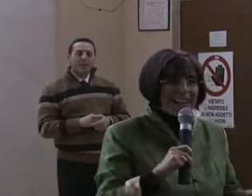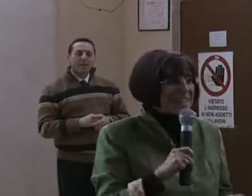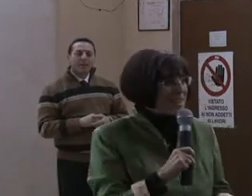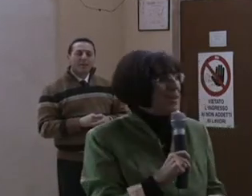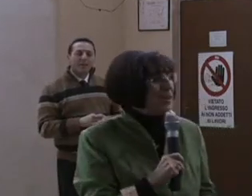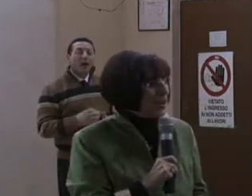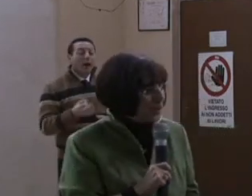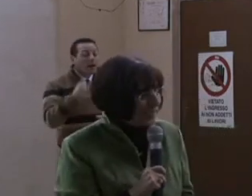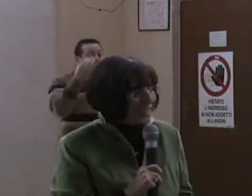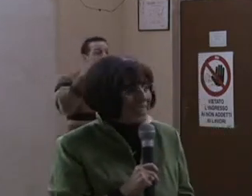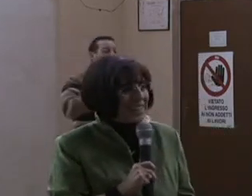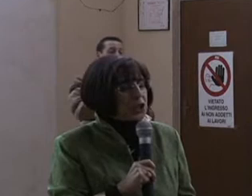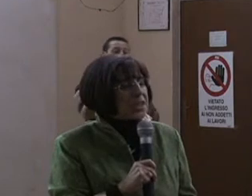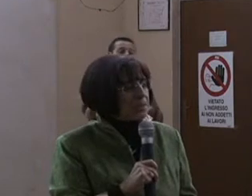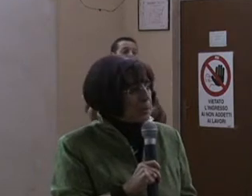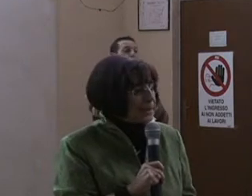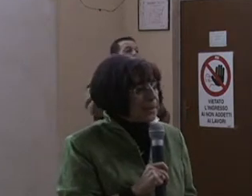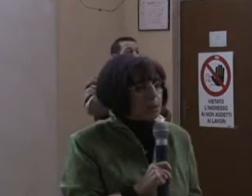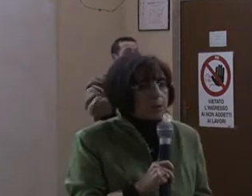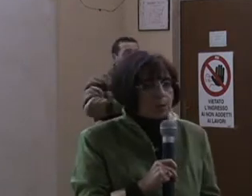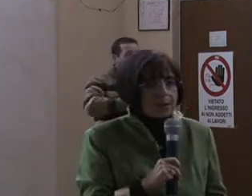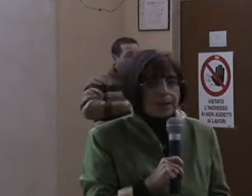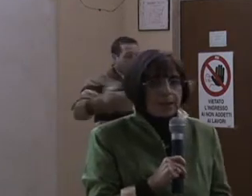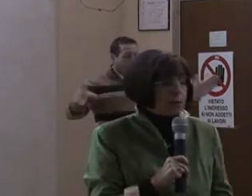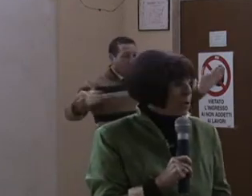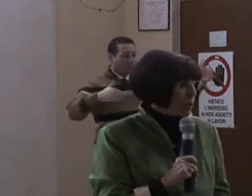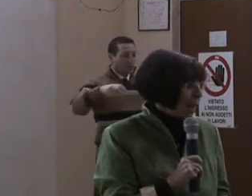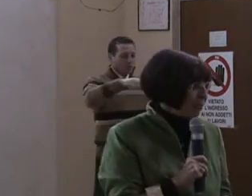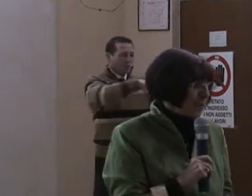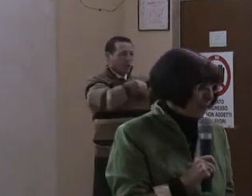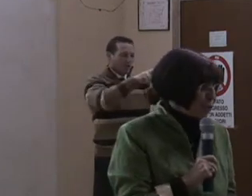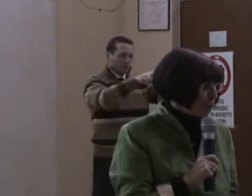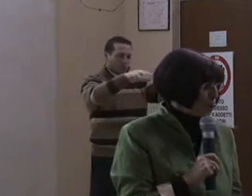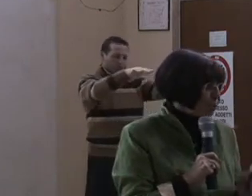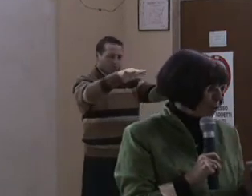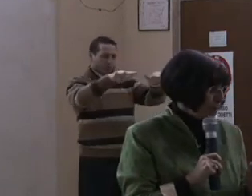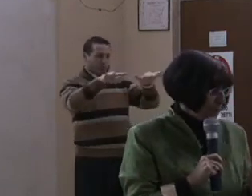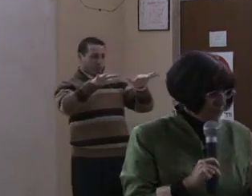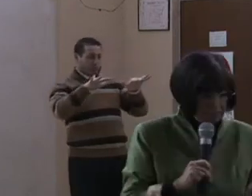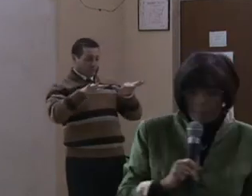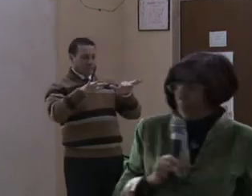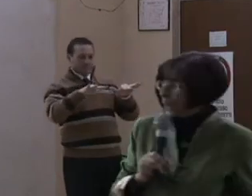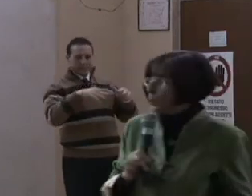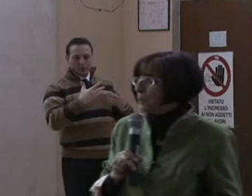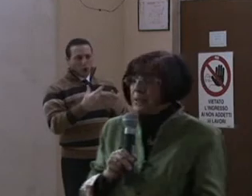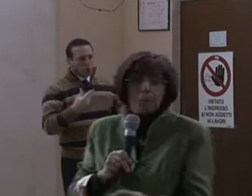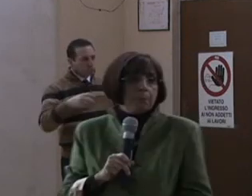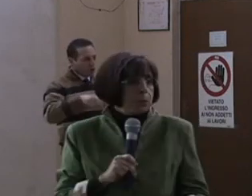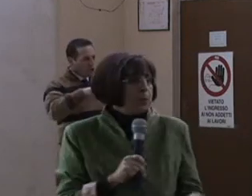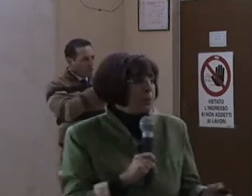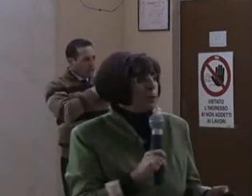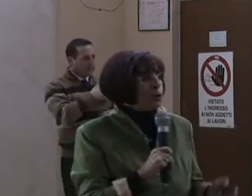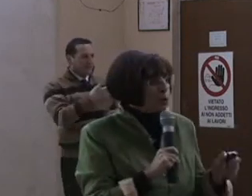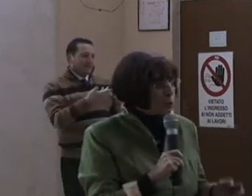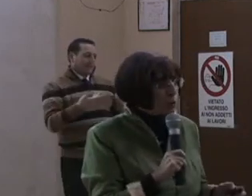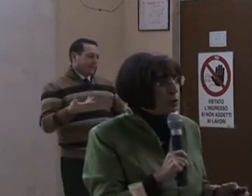le classi, no? Eccessivamente rumorose, questo non è la ragione di nessuno. Naturalmente il matto